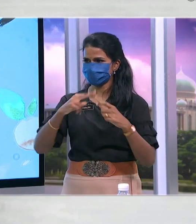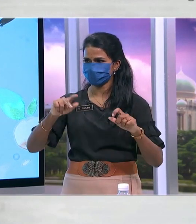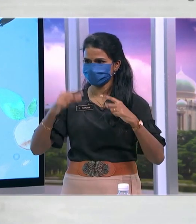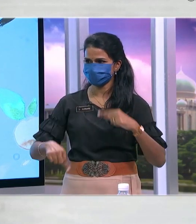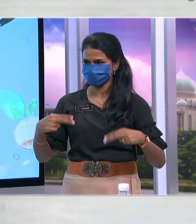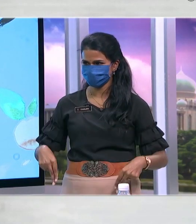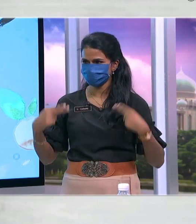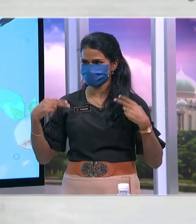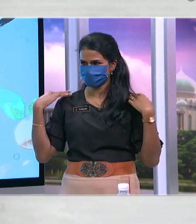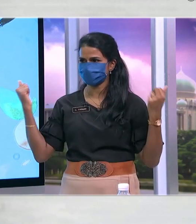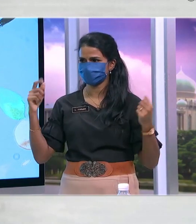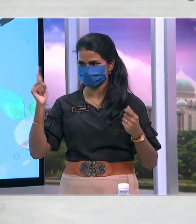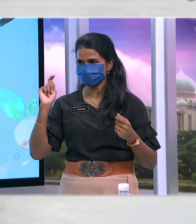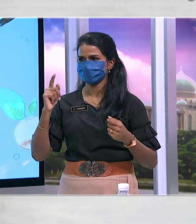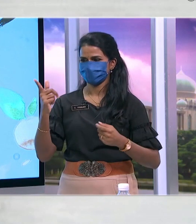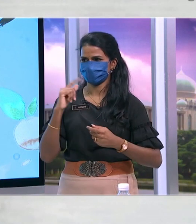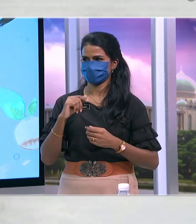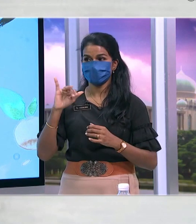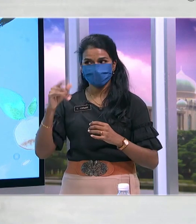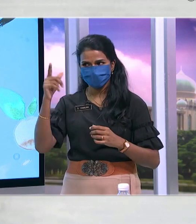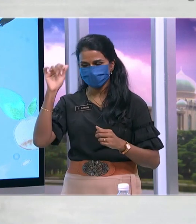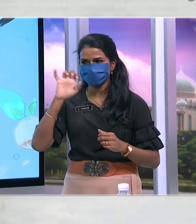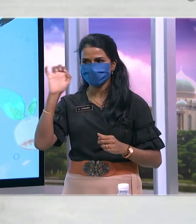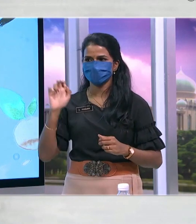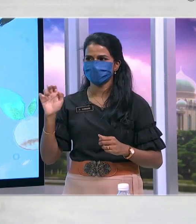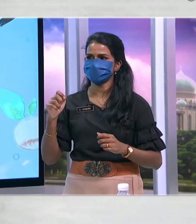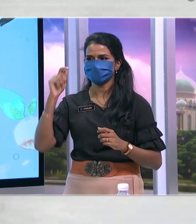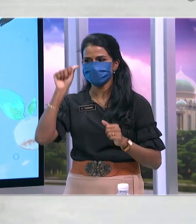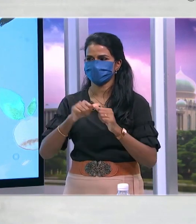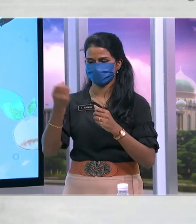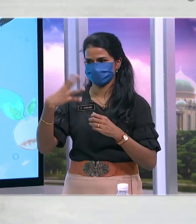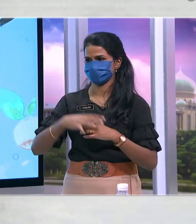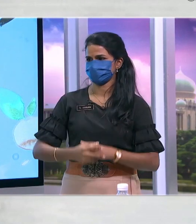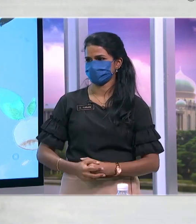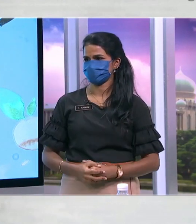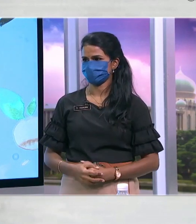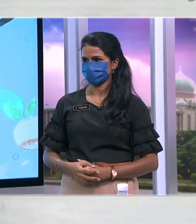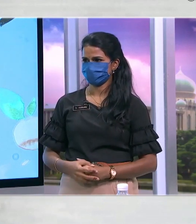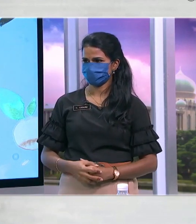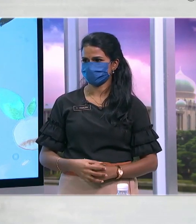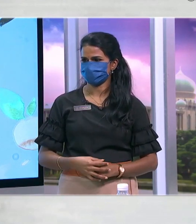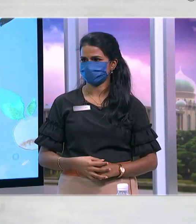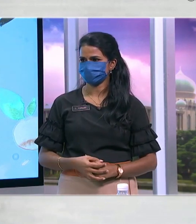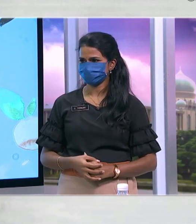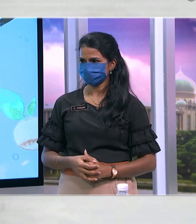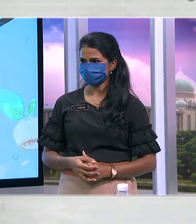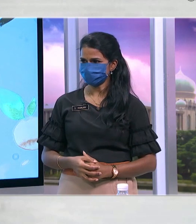gaya hidup sehat tadi. Okey, yang Ellie ingat begitu. Okey. Bersenam.